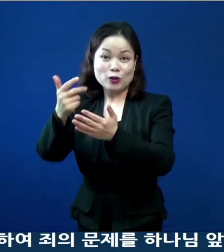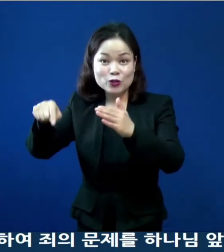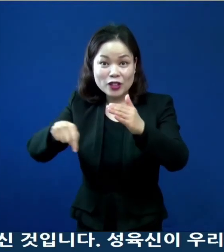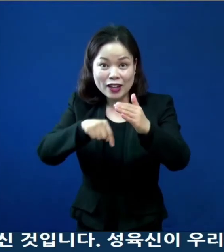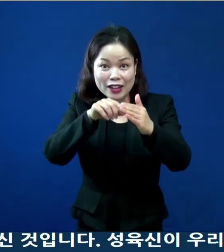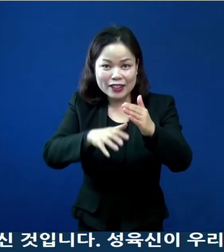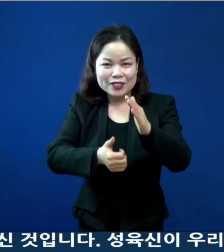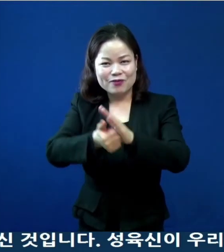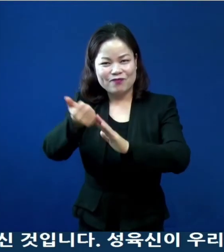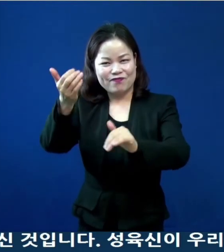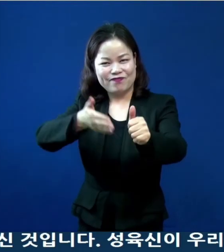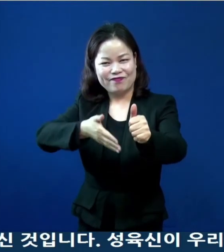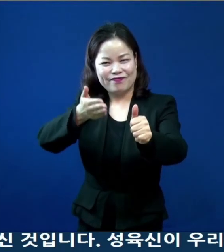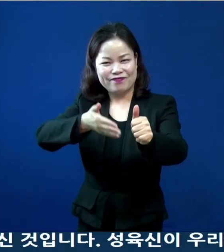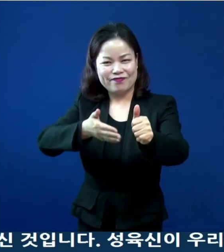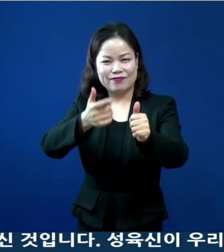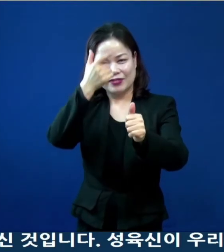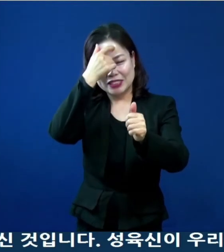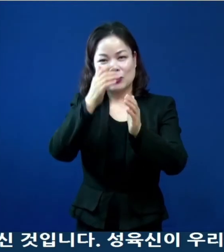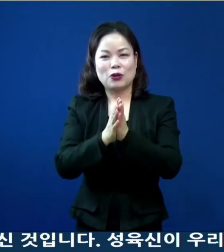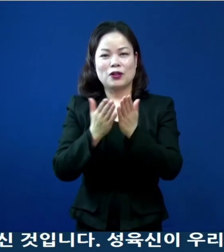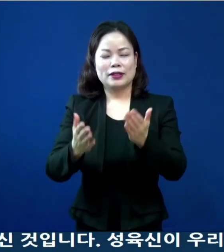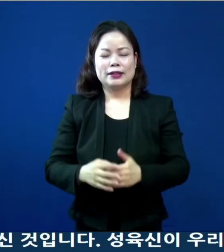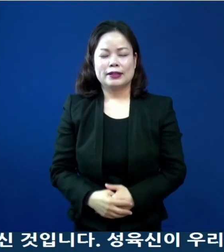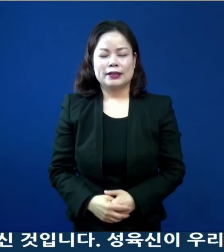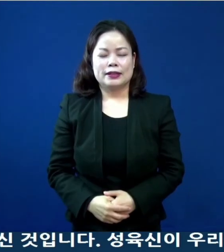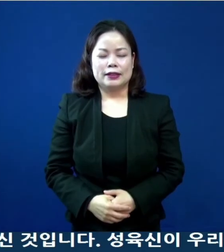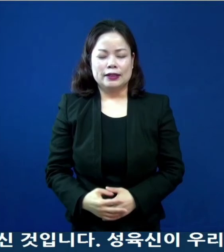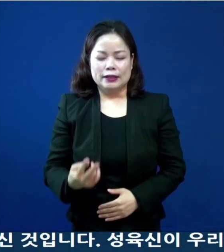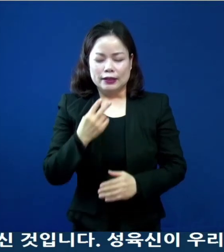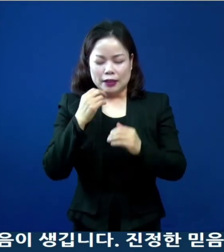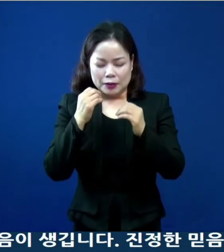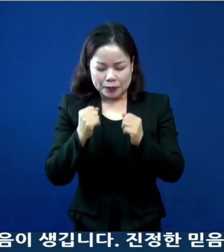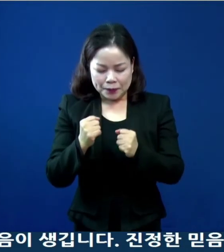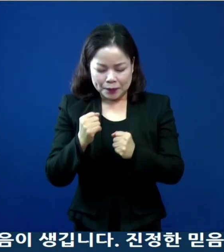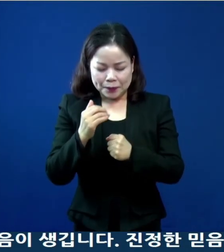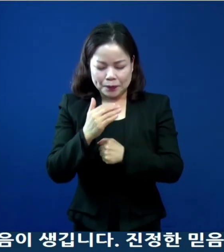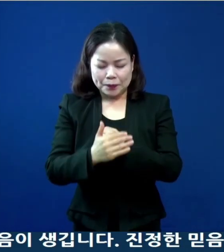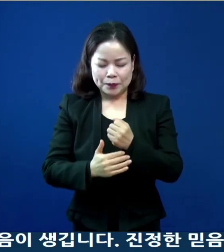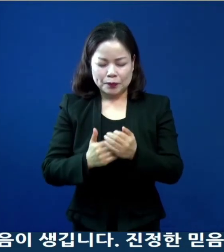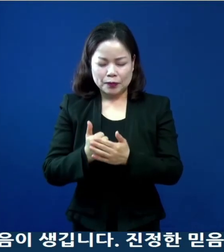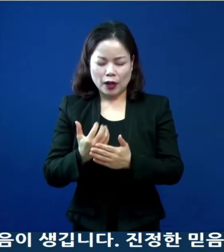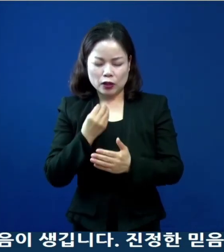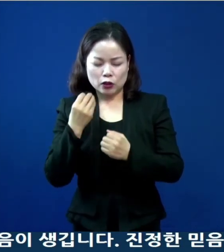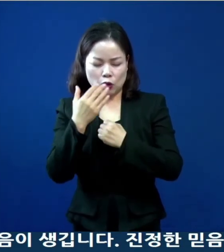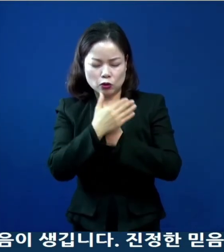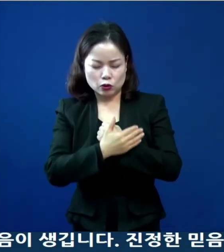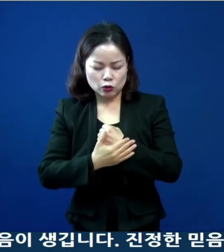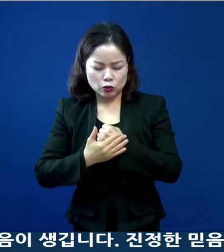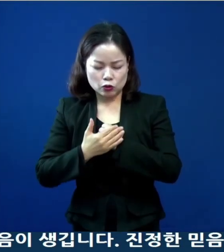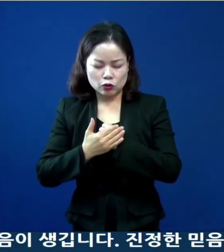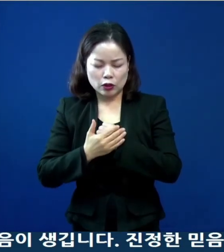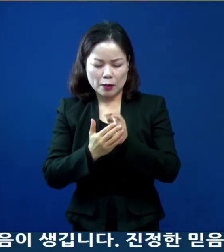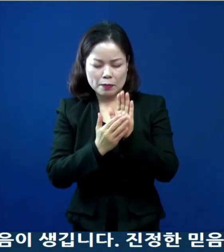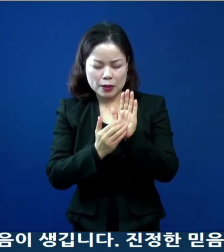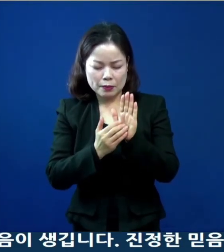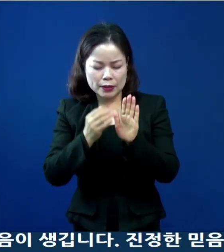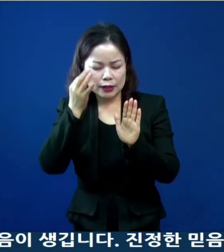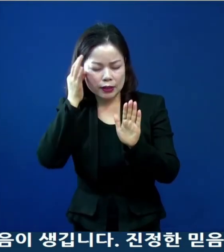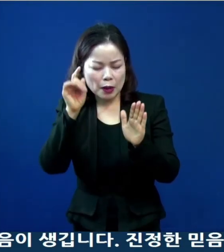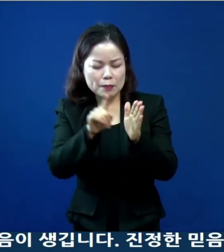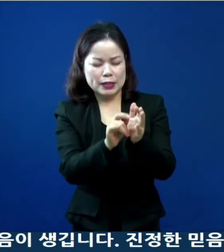안에서 소망합니다. 기도하겠습니다. 살아계신 아버지 하나님, 성육신의 비밀을 깨달은